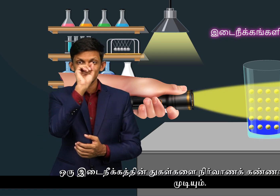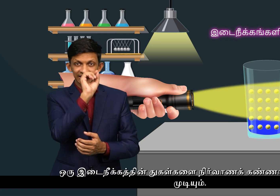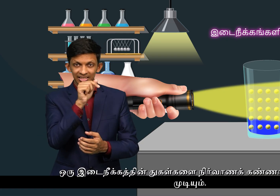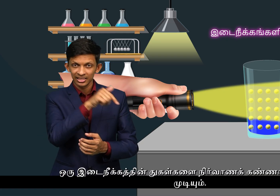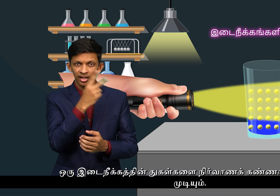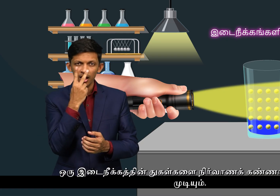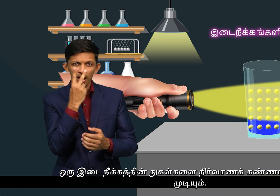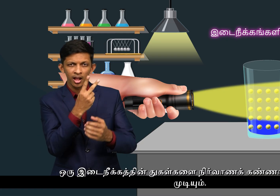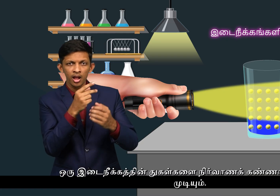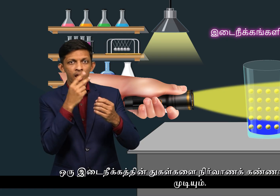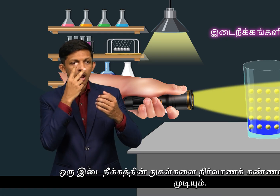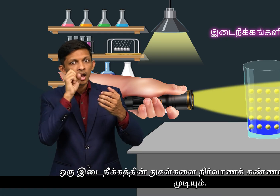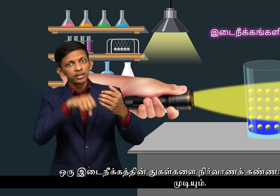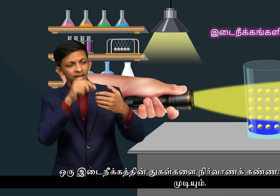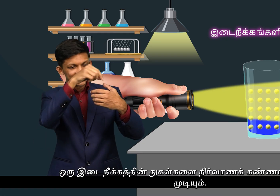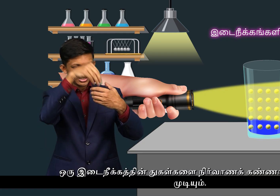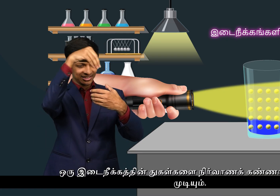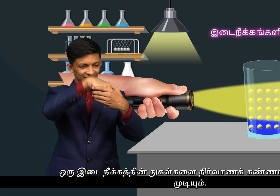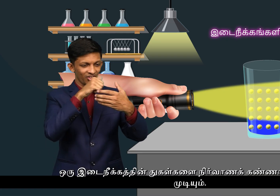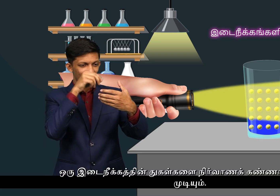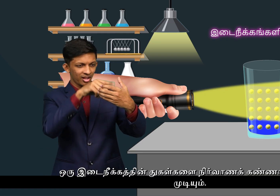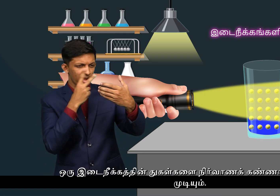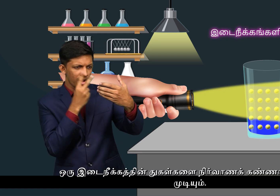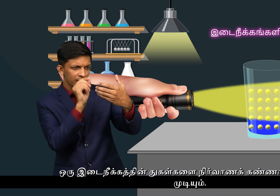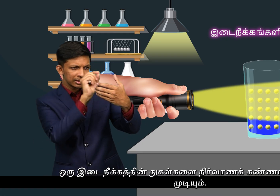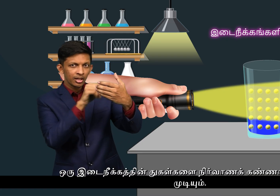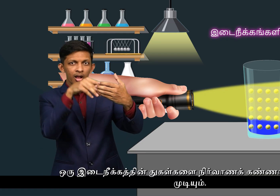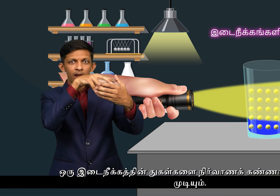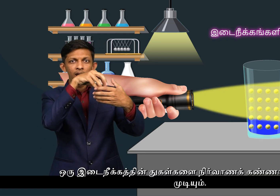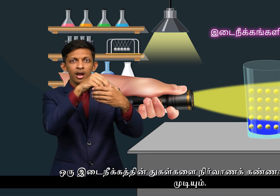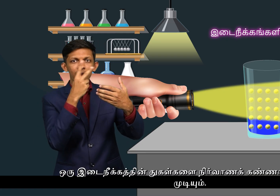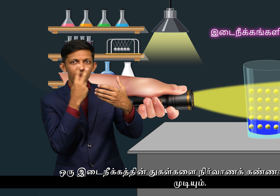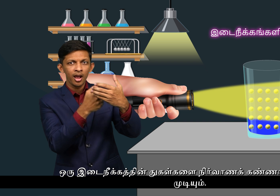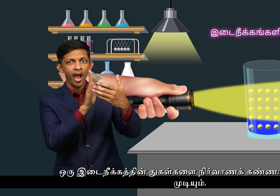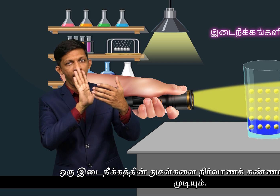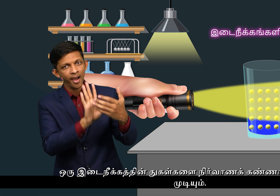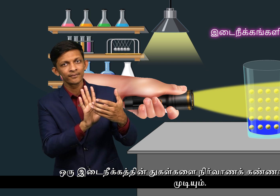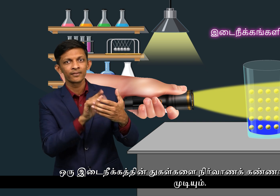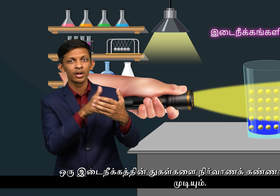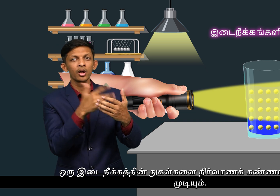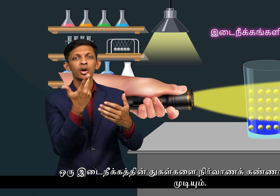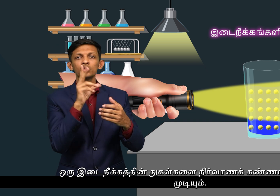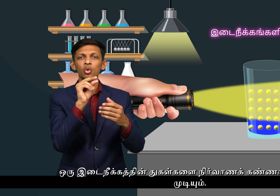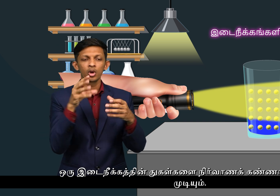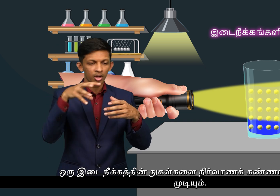ஒரு மிதத்தல்களின் துகள்களை பொதுவான கண்களால் பார்க்க முடியும்.